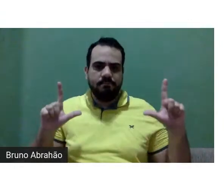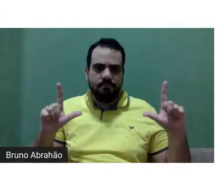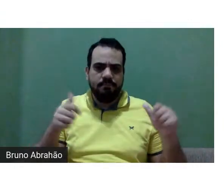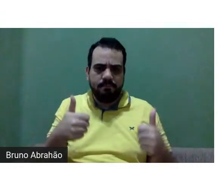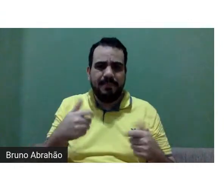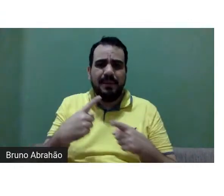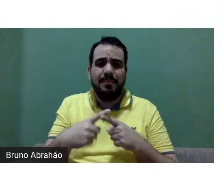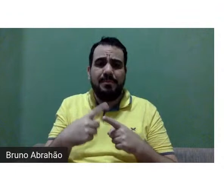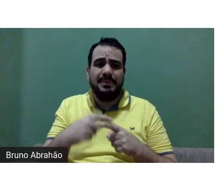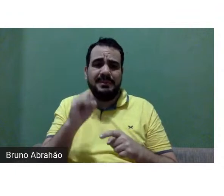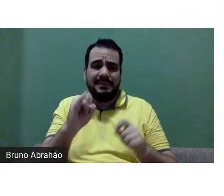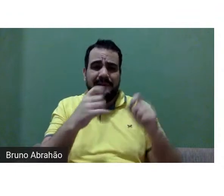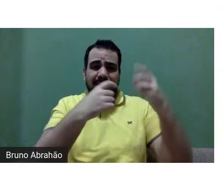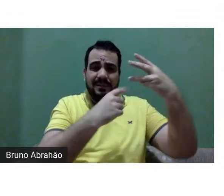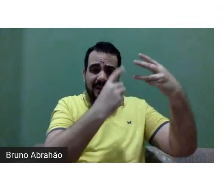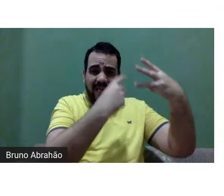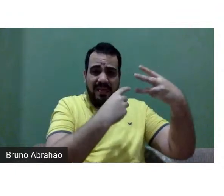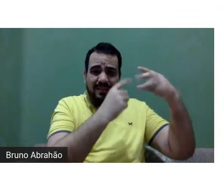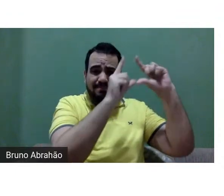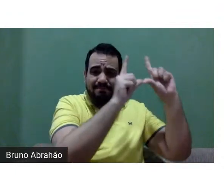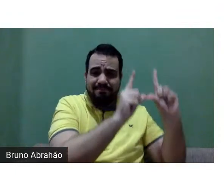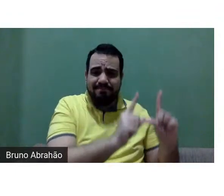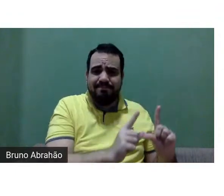responder à pergunta